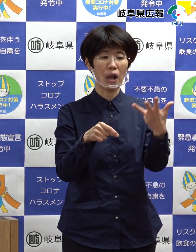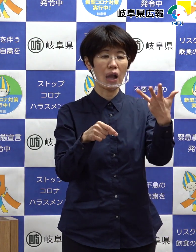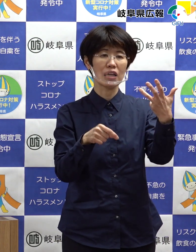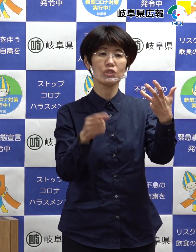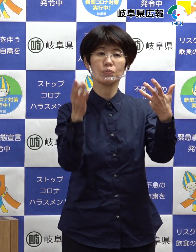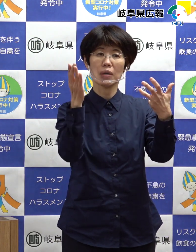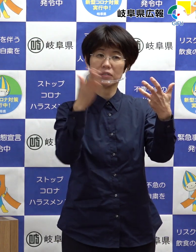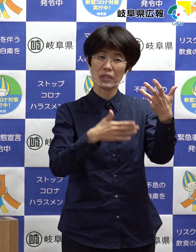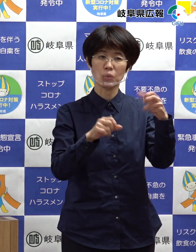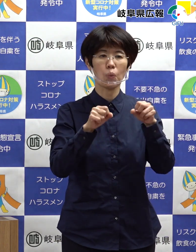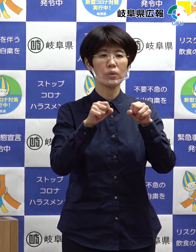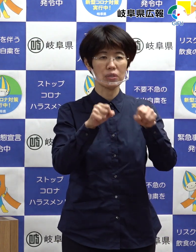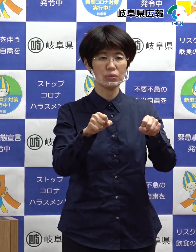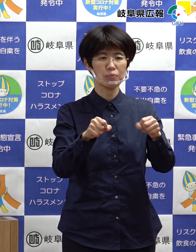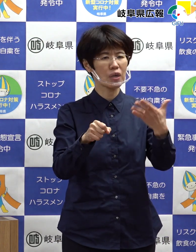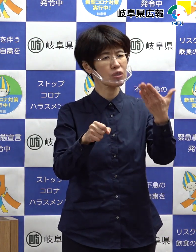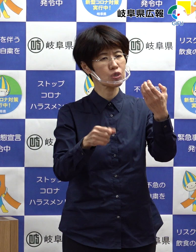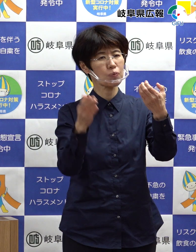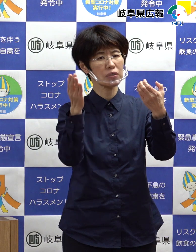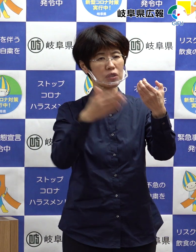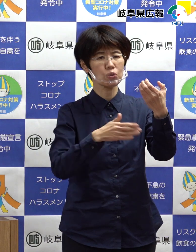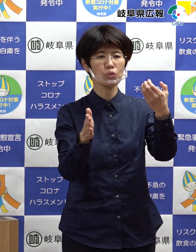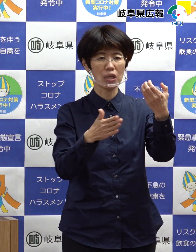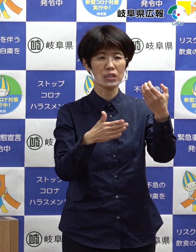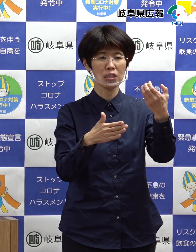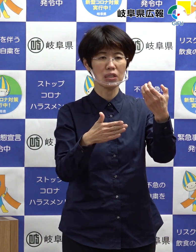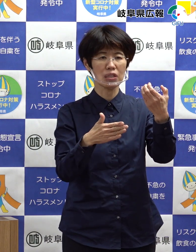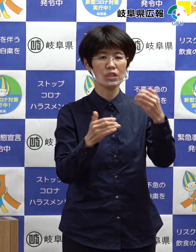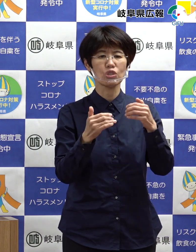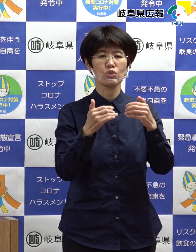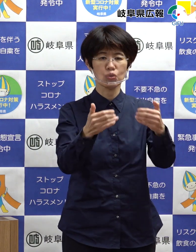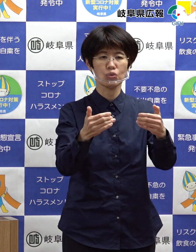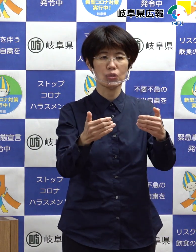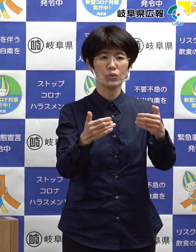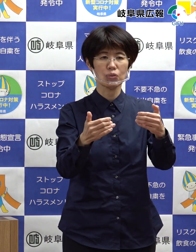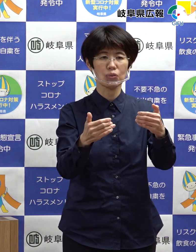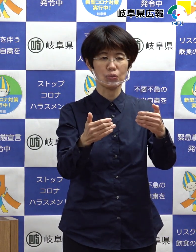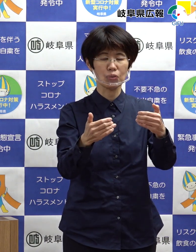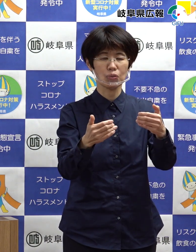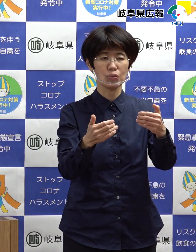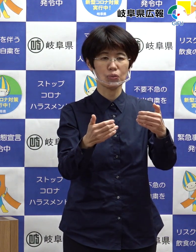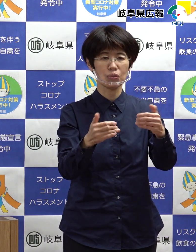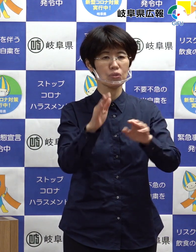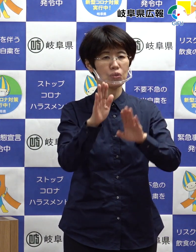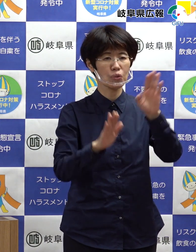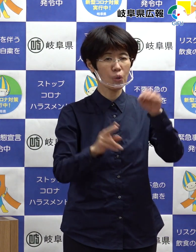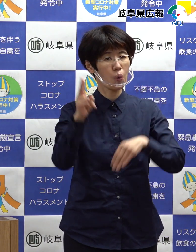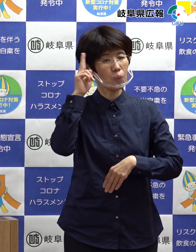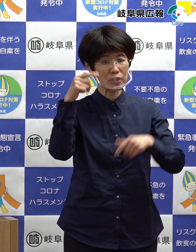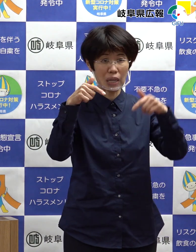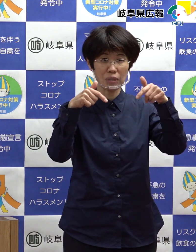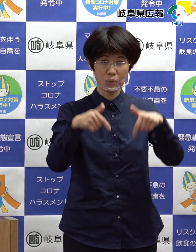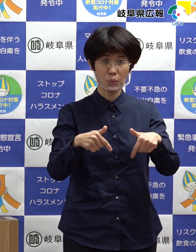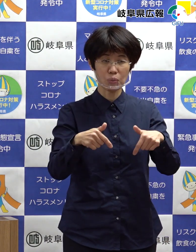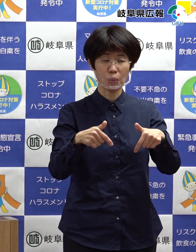らいはやってるとか、9割近くまでいってるとか、結構進んでる感じしましたね、大阪、京